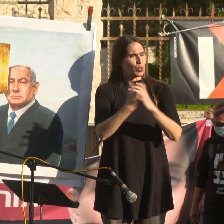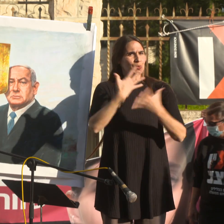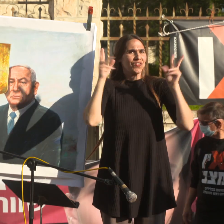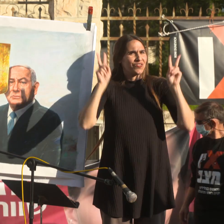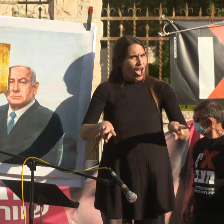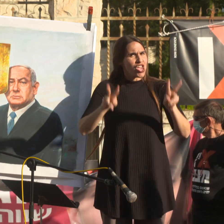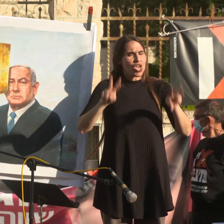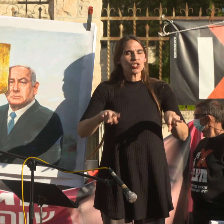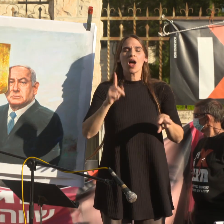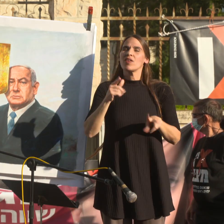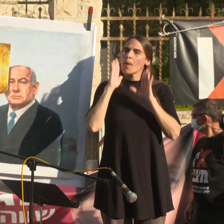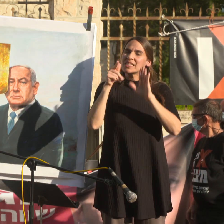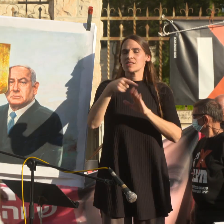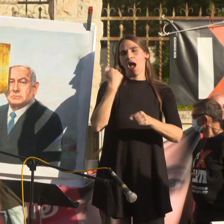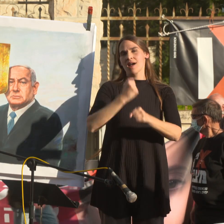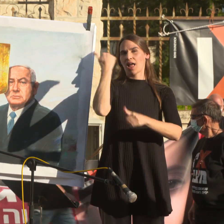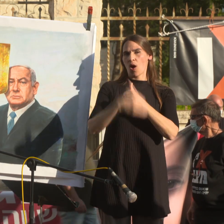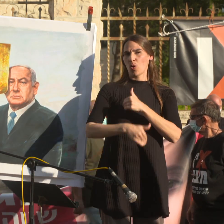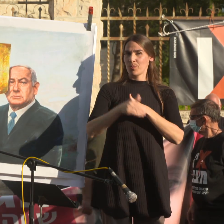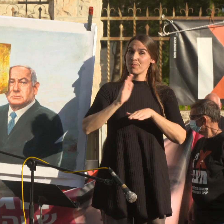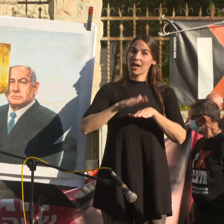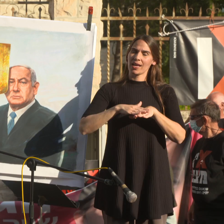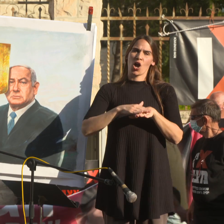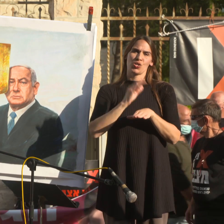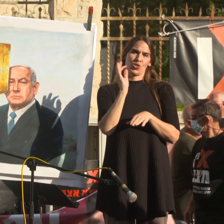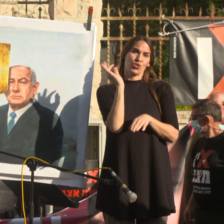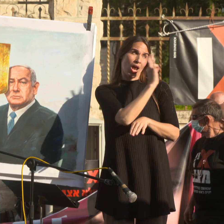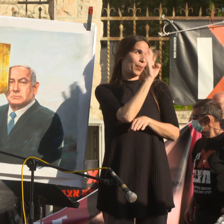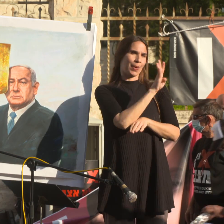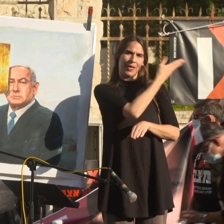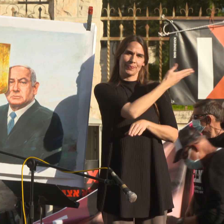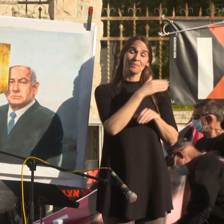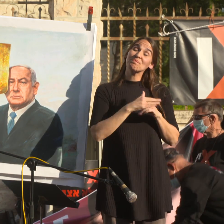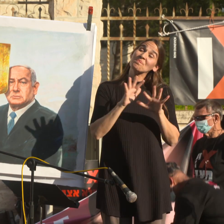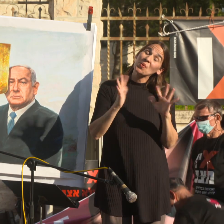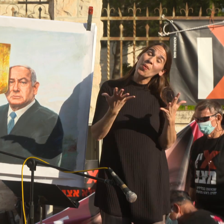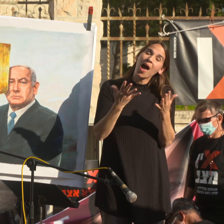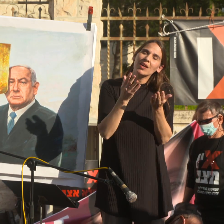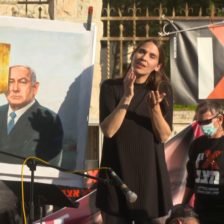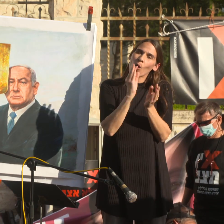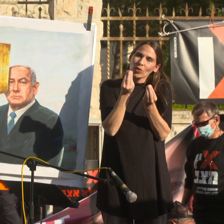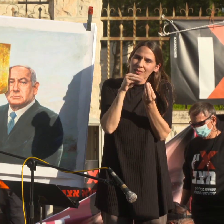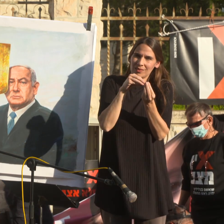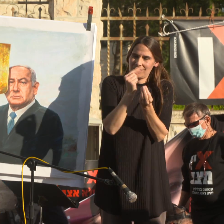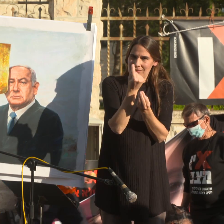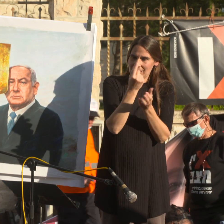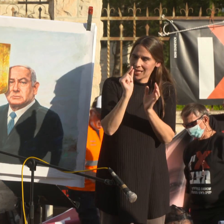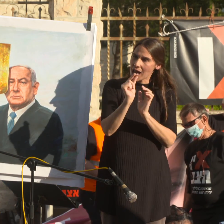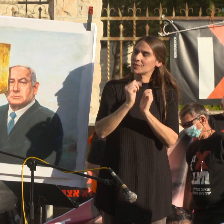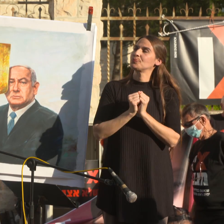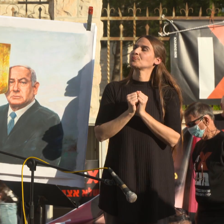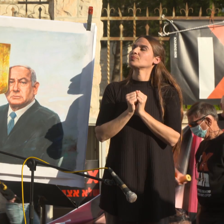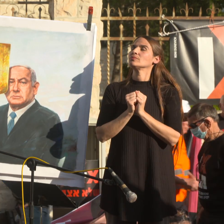האקט האחרון בקריירה של ביבי. אולי עוד נקודה קטנה,